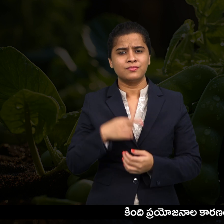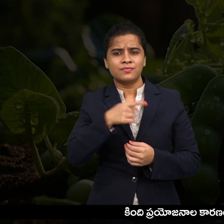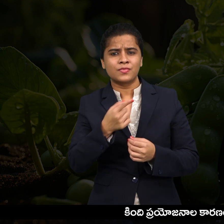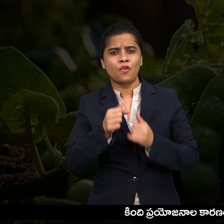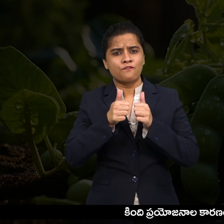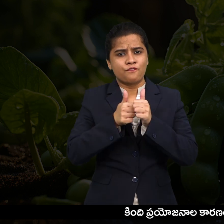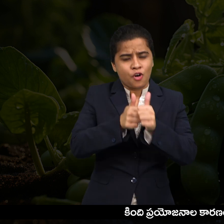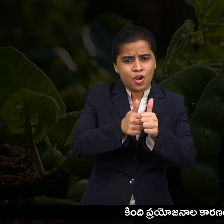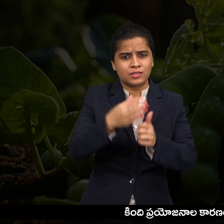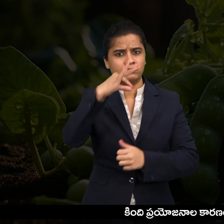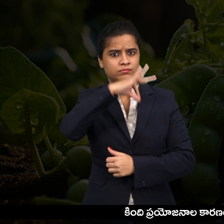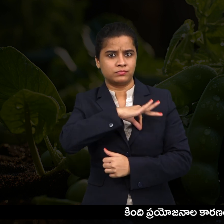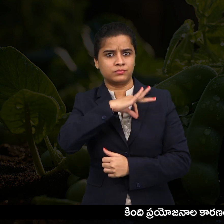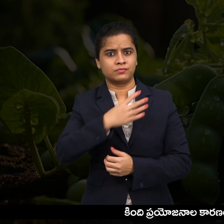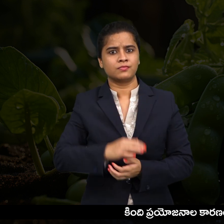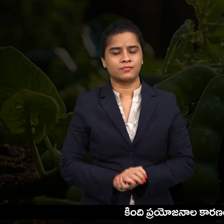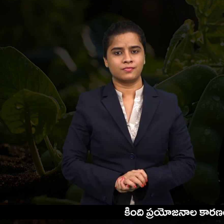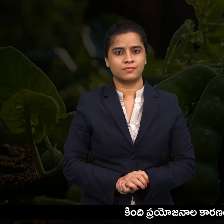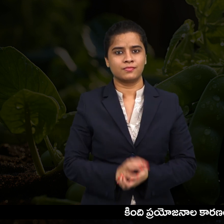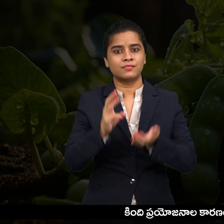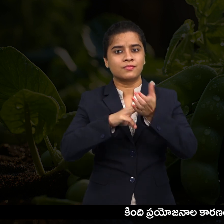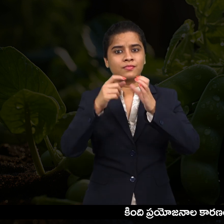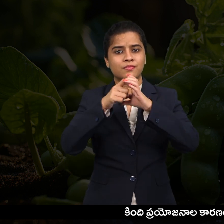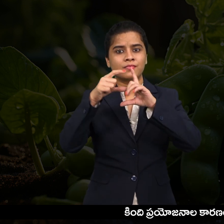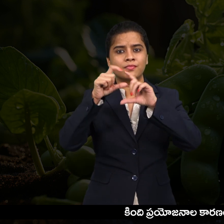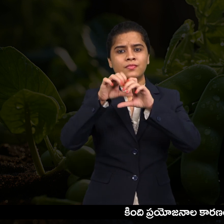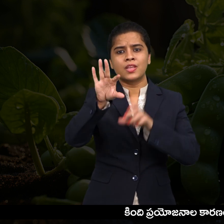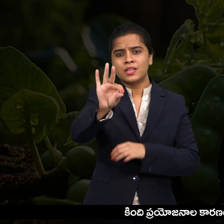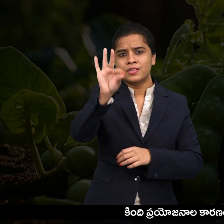కింది ప్రయోజనాల కారణంగా మెండెల్ తన ప్రయోగాల కోసం